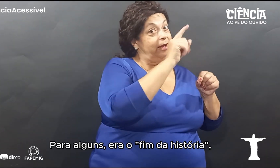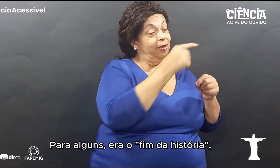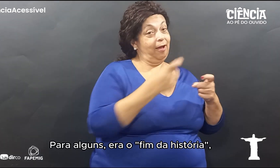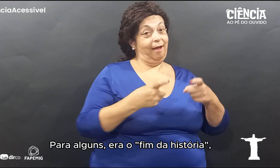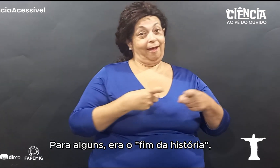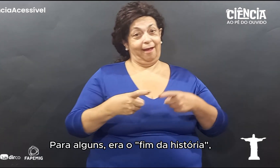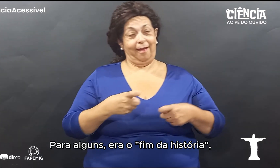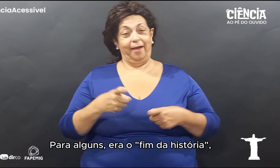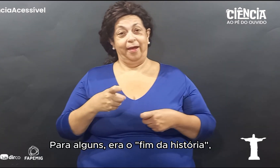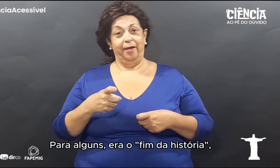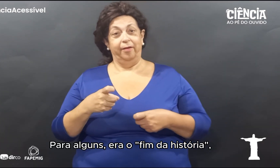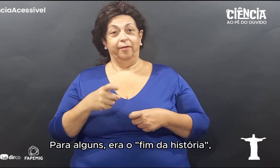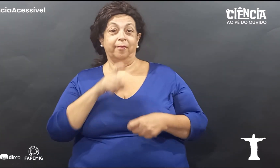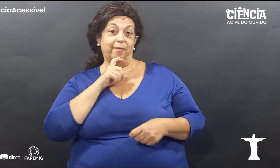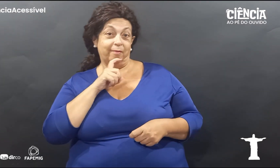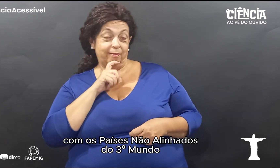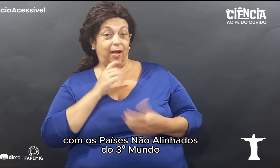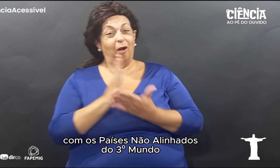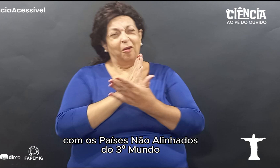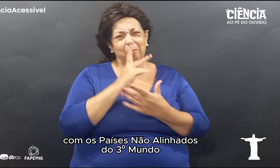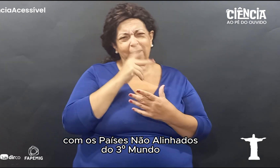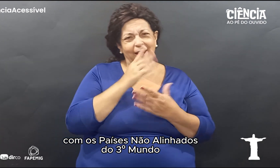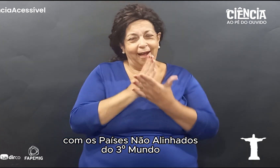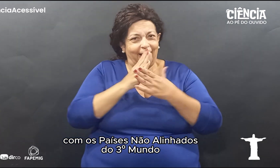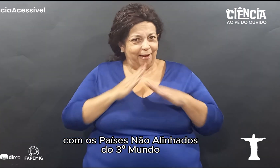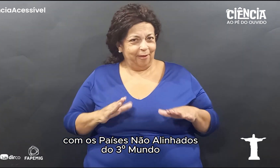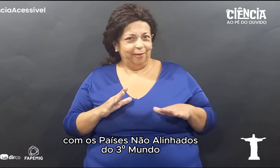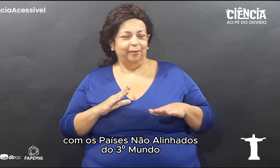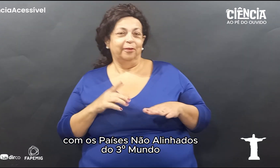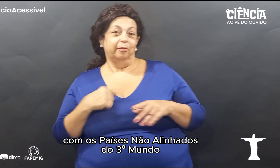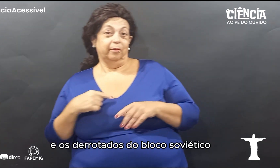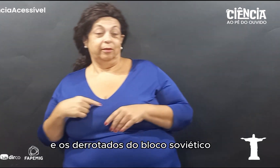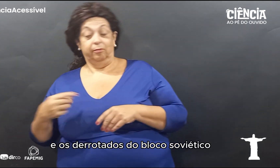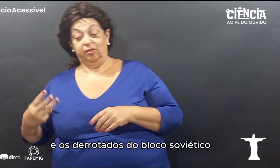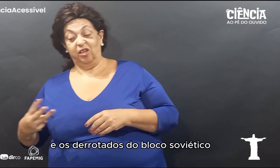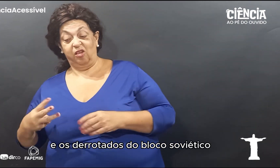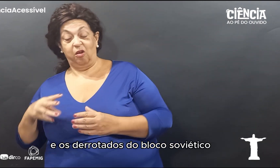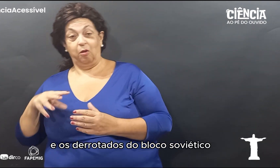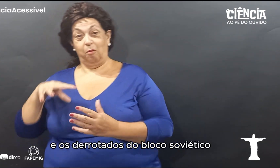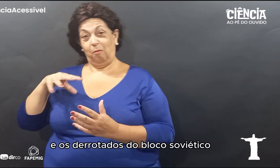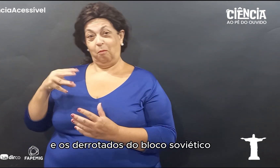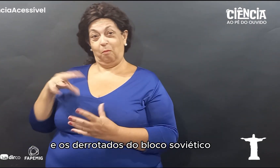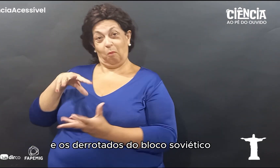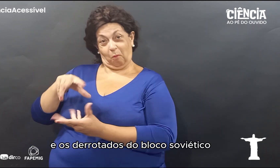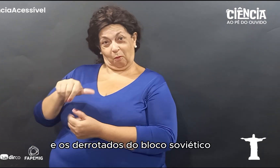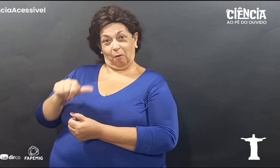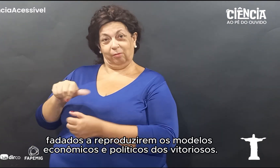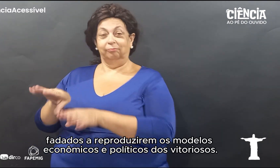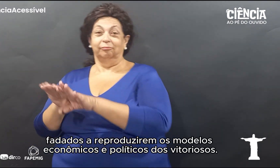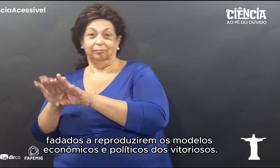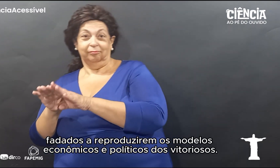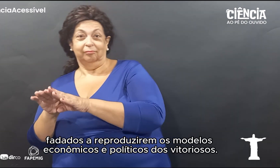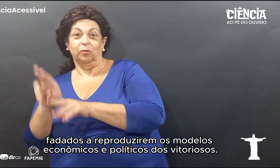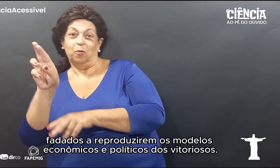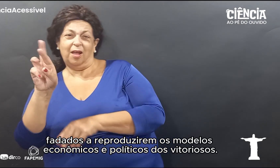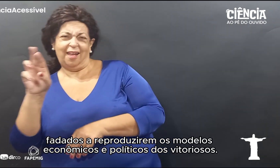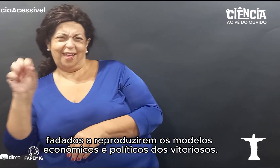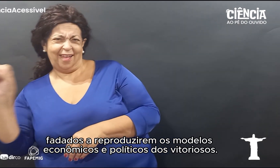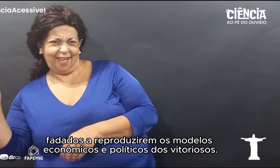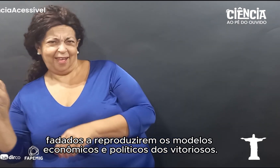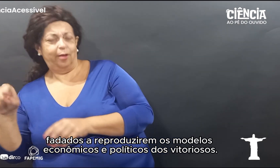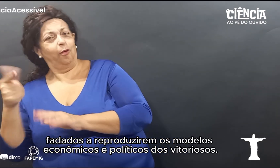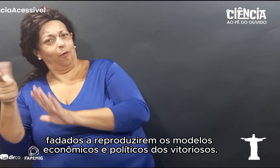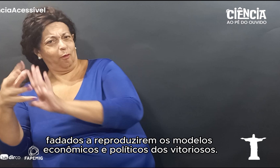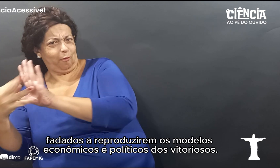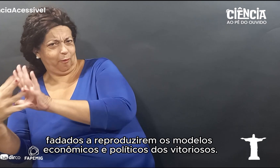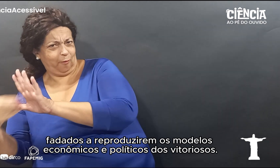Para alguns, era o fim da história, com os países não alinhados do Terceiro Mundo e os derrotados do bloco soviético fadados a